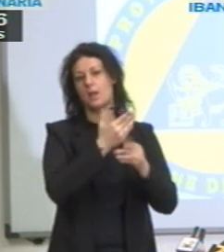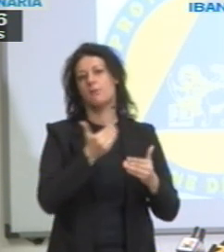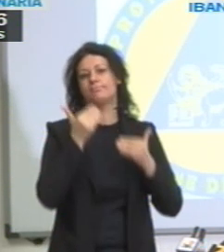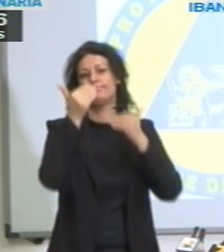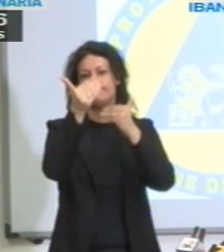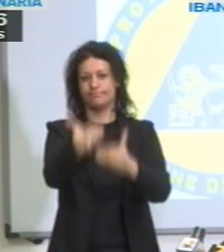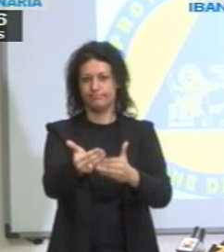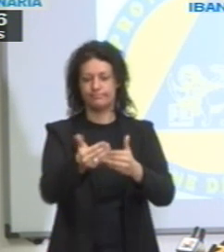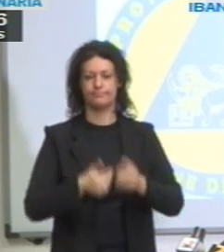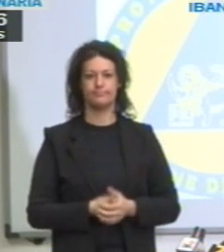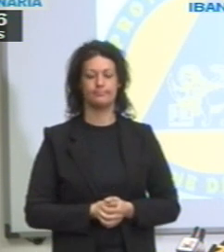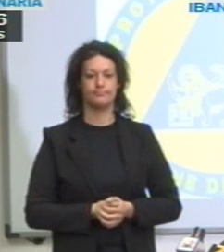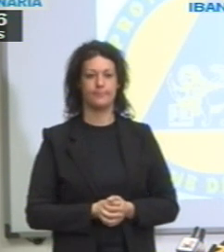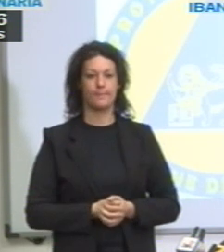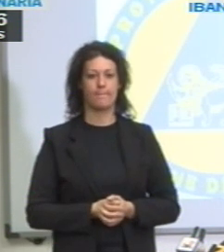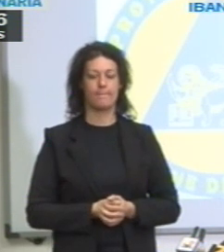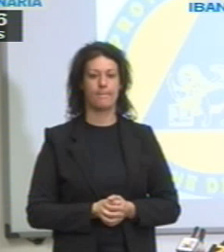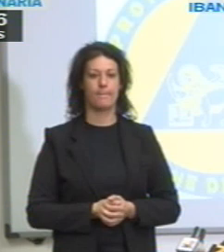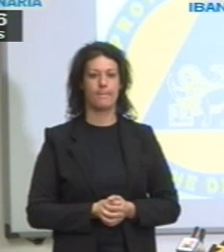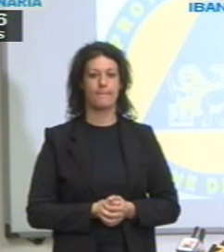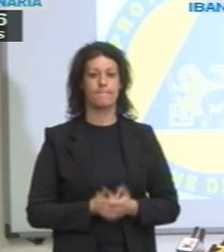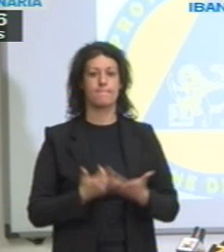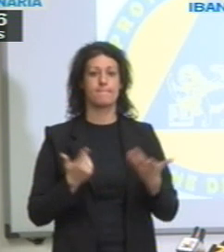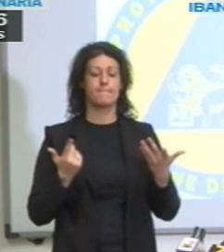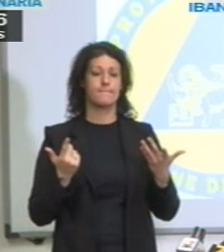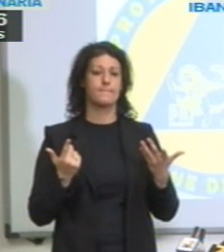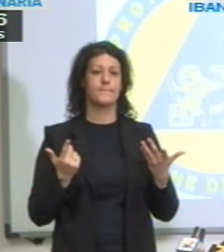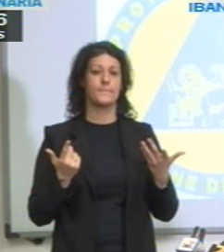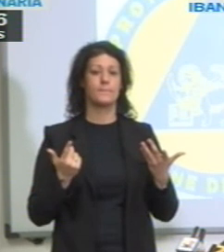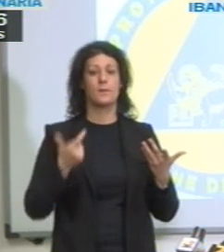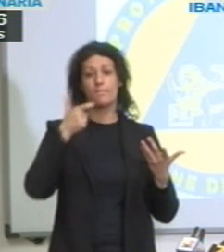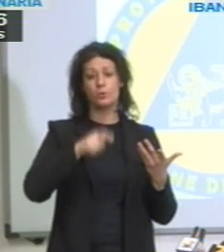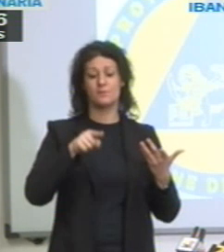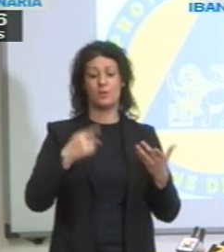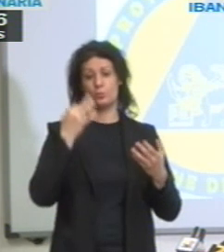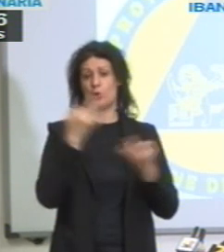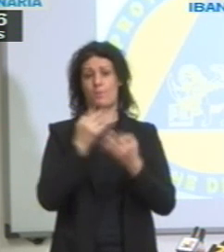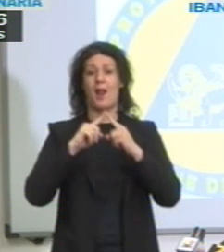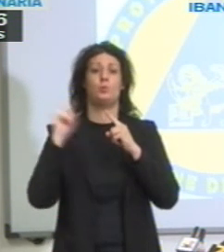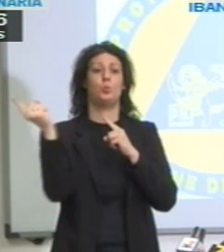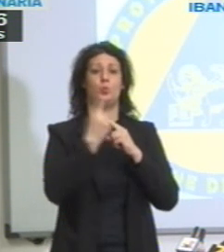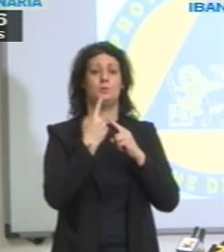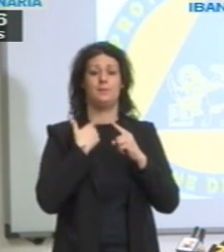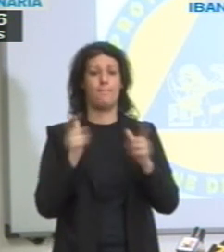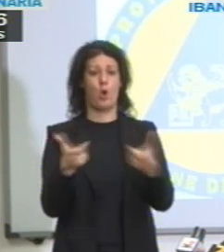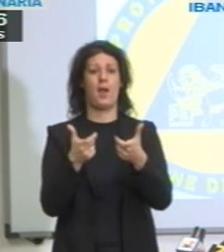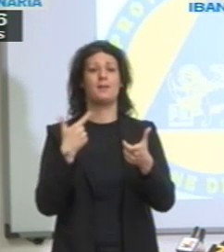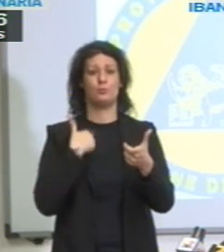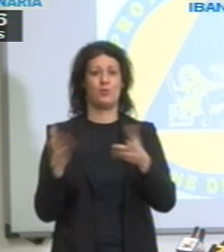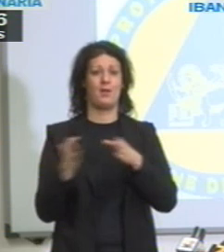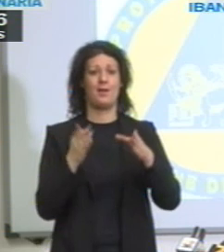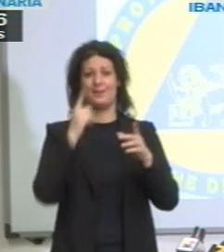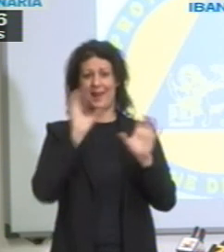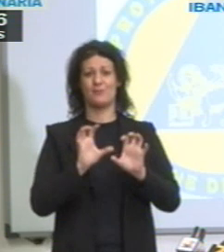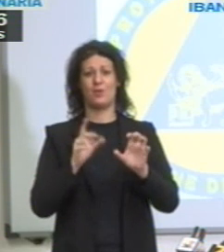dire, hanno prodotto di meno per la tragedia del coronavirus. Penso che si ripartirà assolutamente a